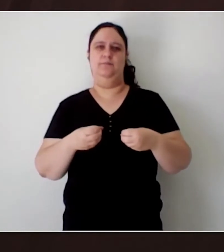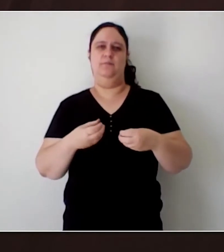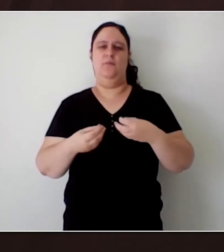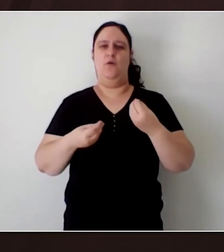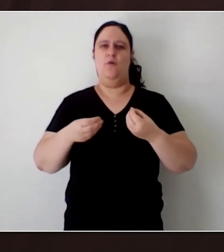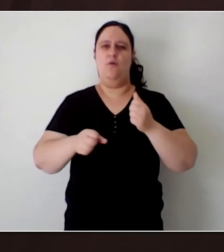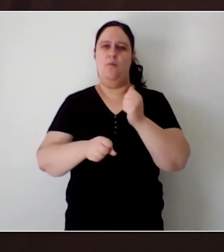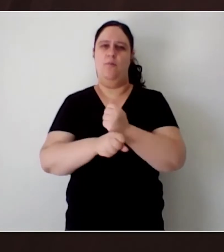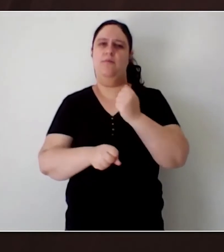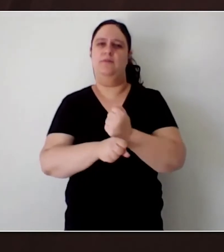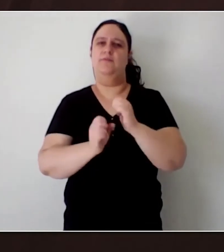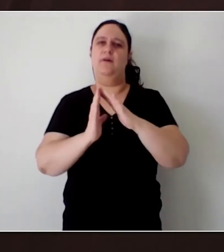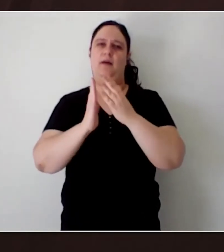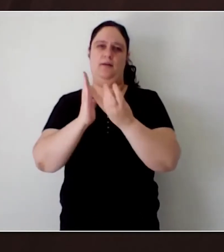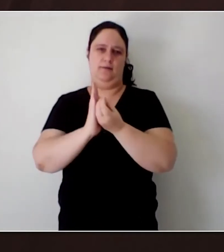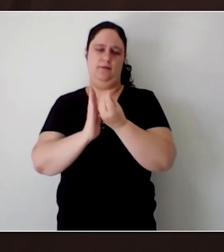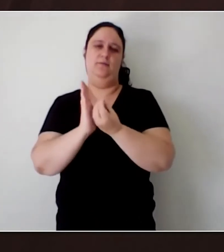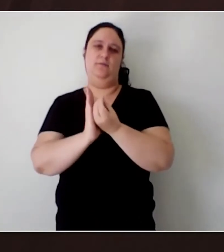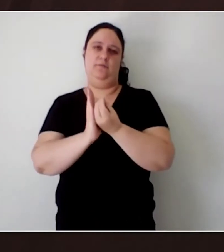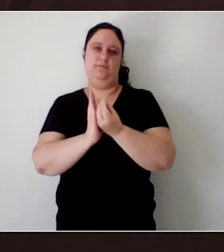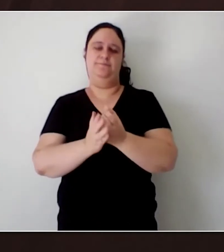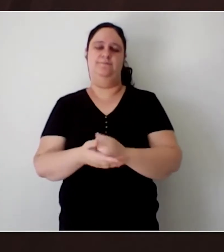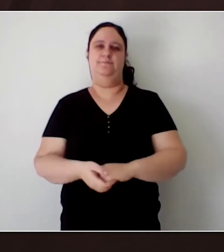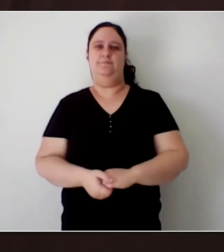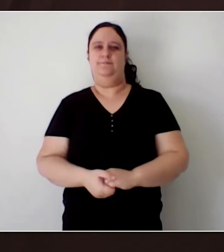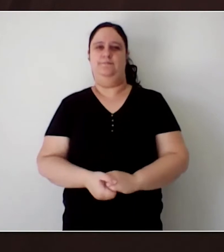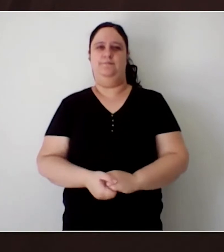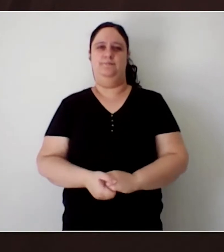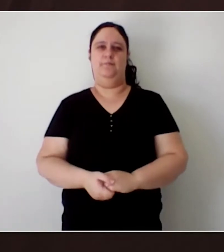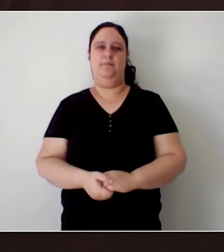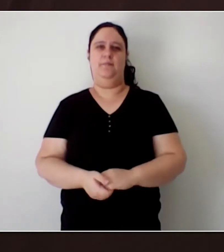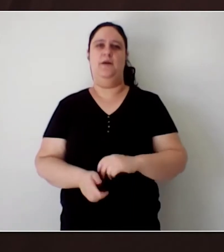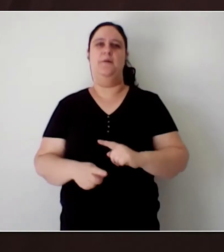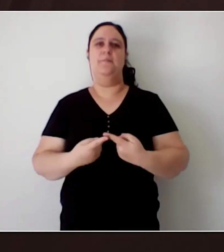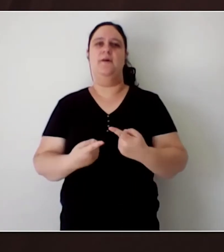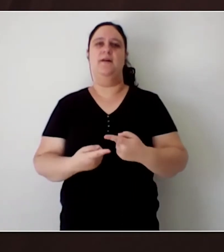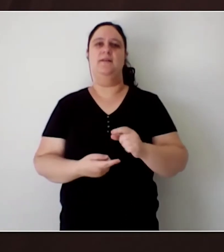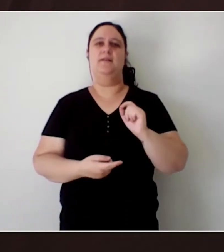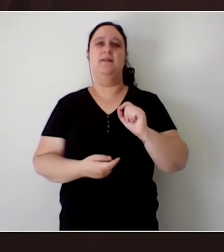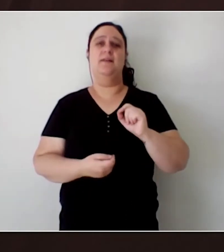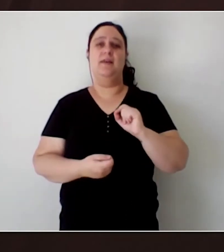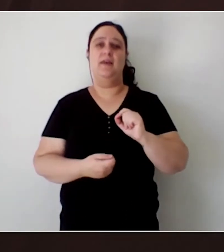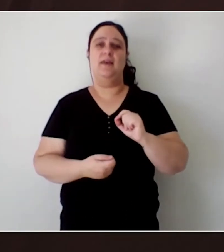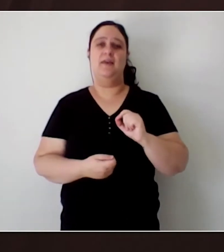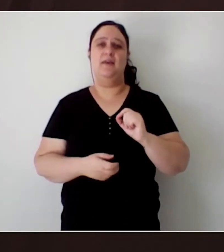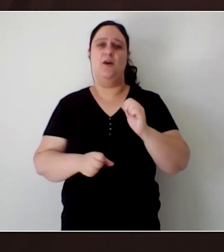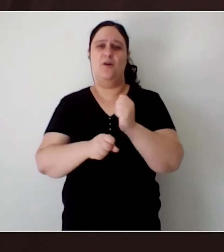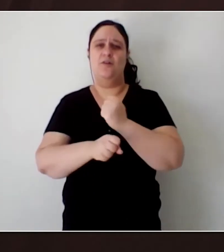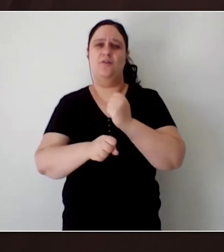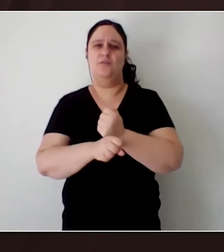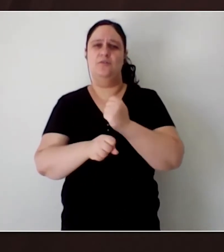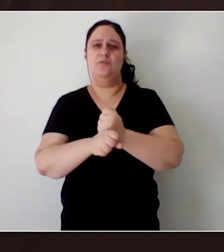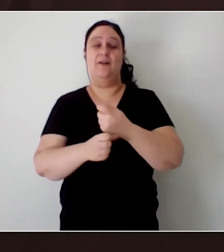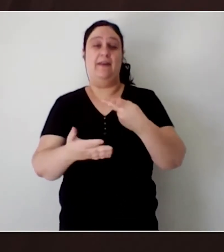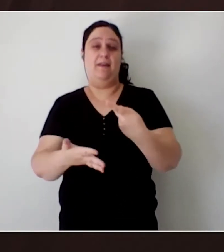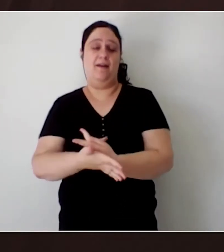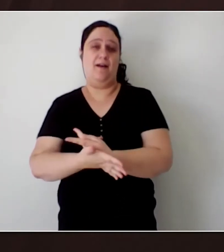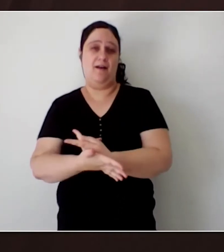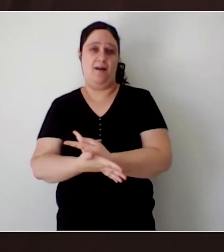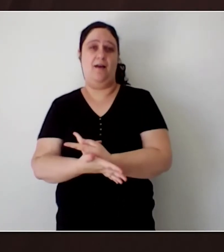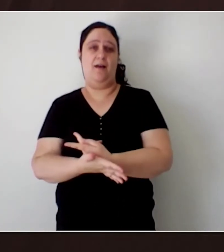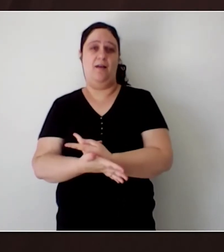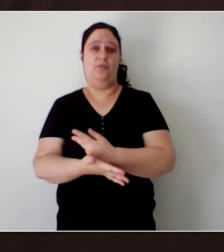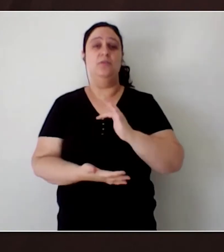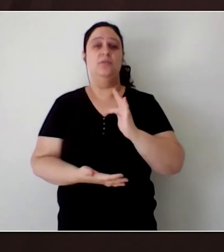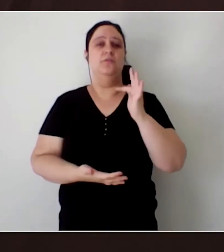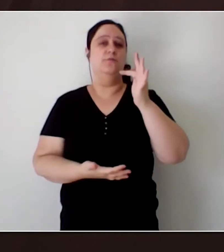igreja, né? Só que esse que edifica com coisa errada, irmãos, com madeira, feno e palha, o dia, quando o Senhor